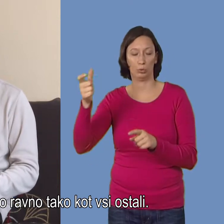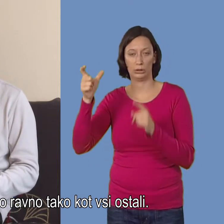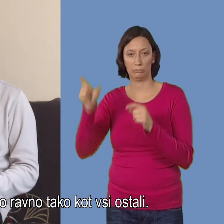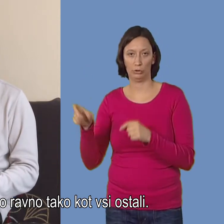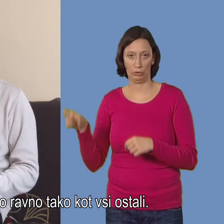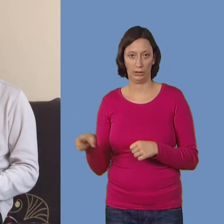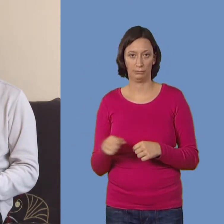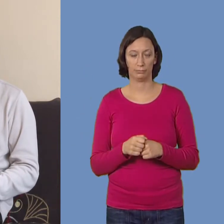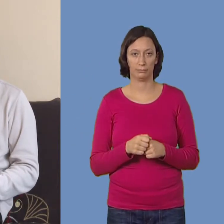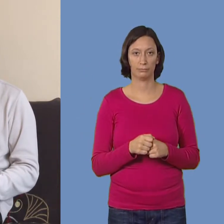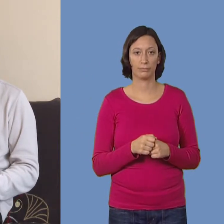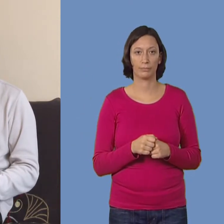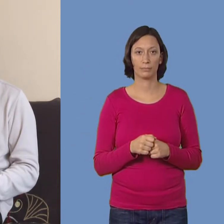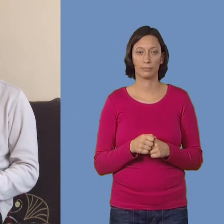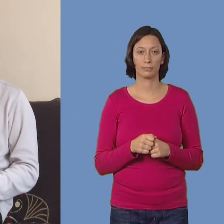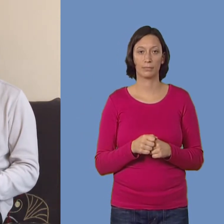drugi. In